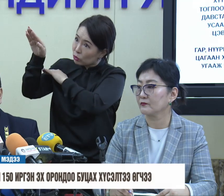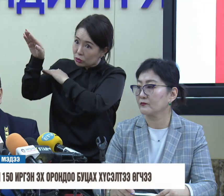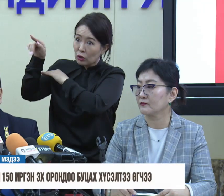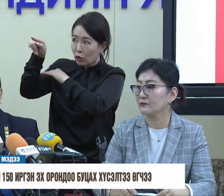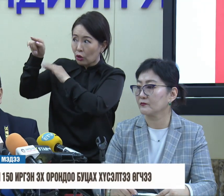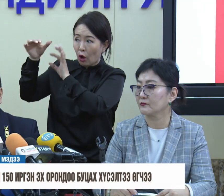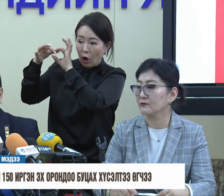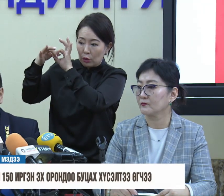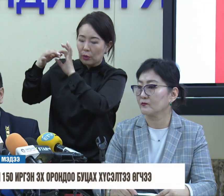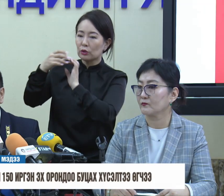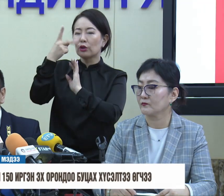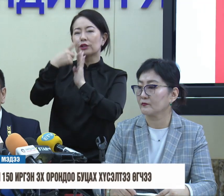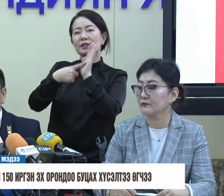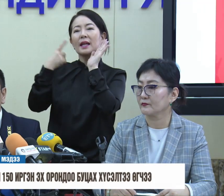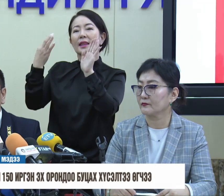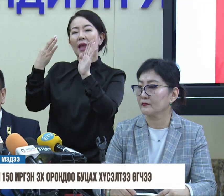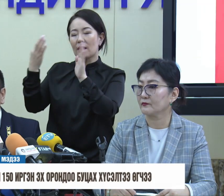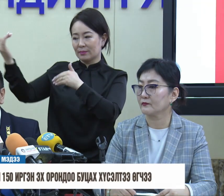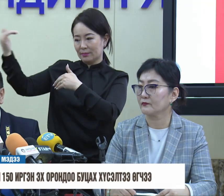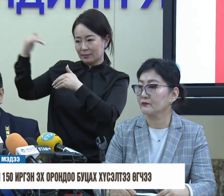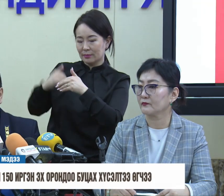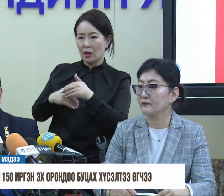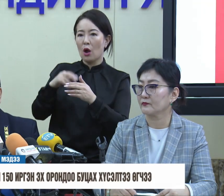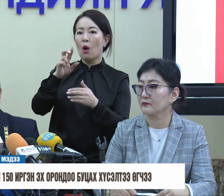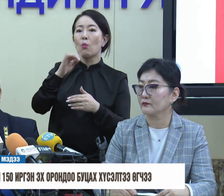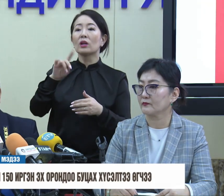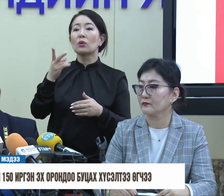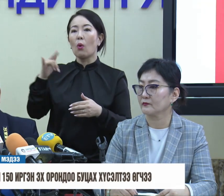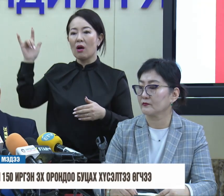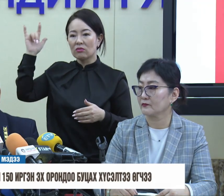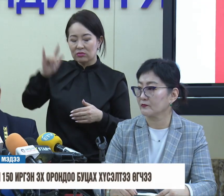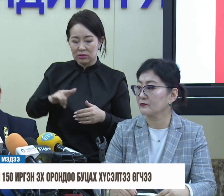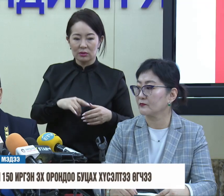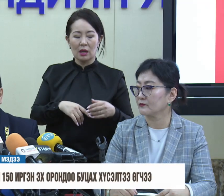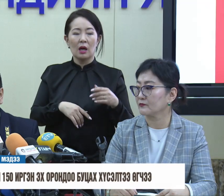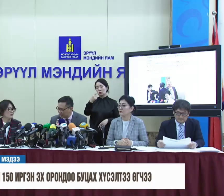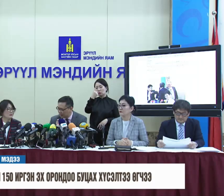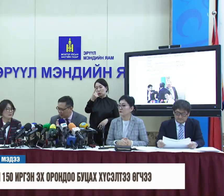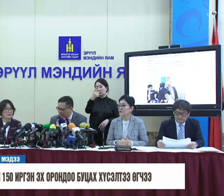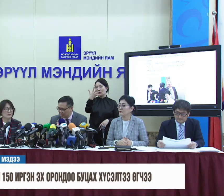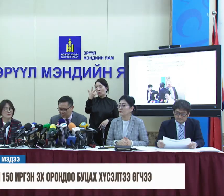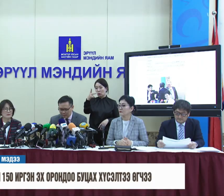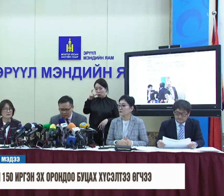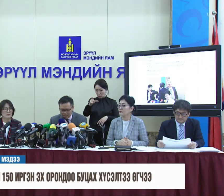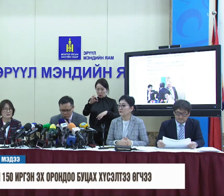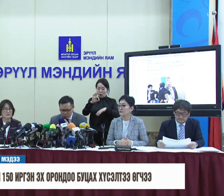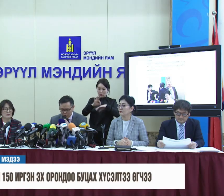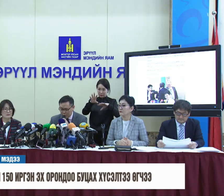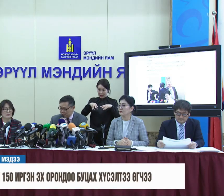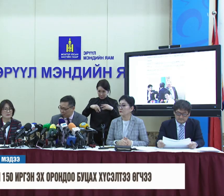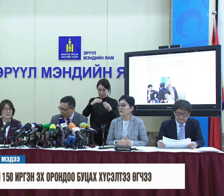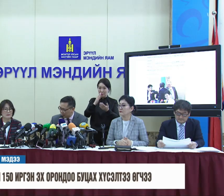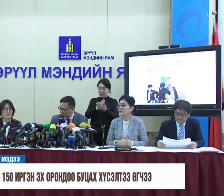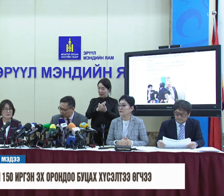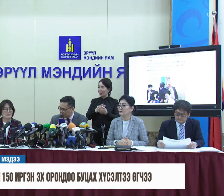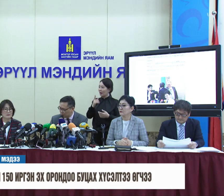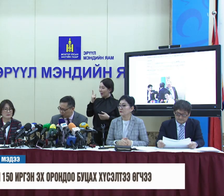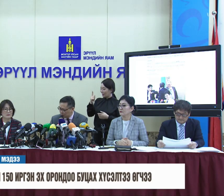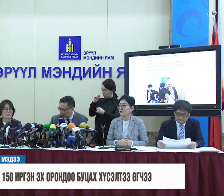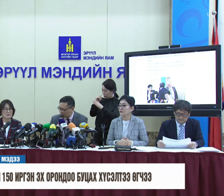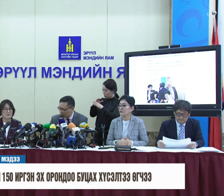сарын 8-нд одоо богино тоо болон замууд бомтер 2 удаа шинэ суурин термо камер нийлүүлэлт хийж байна. Ухаан хотоос ирсэн 31 иргэнээс